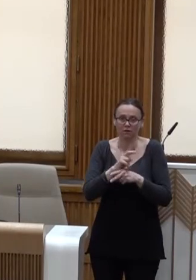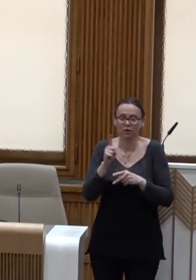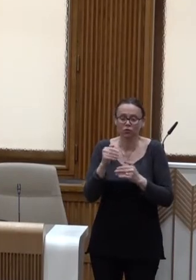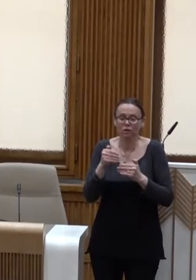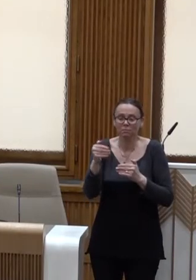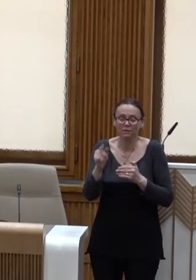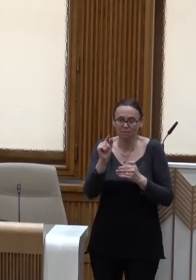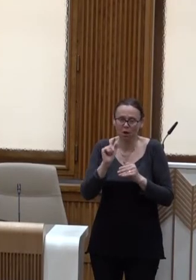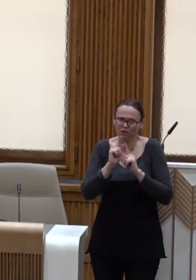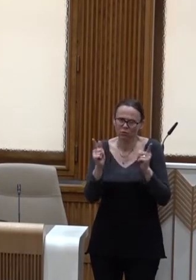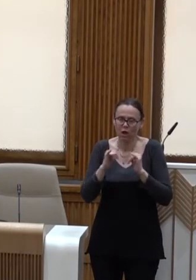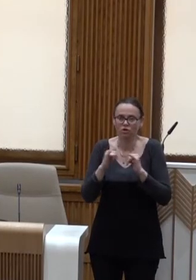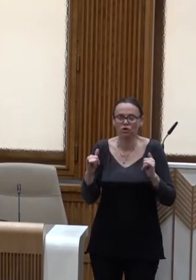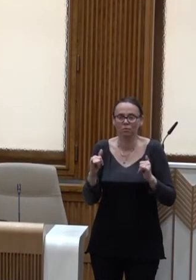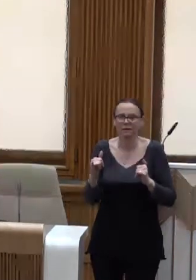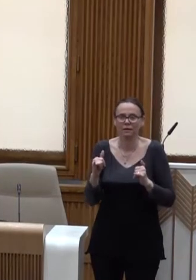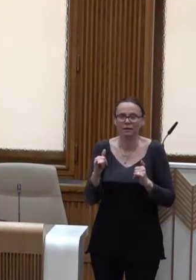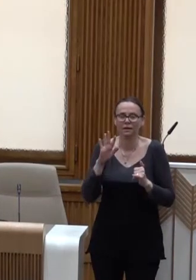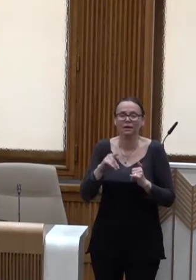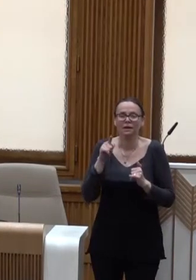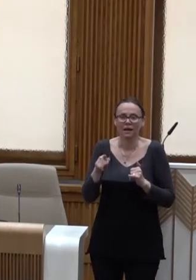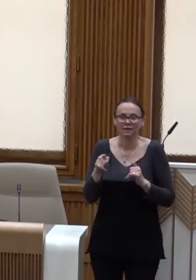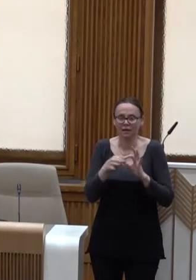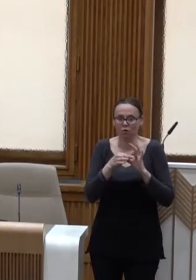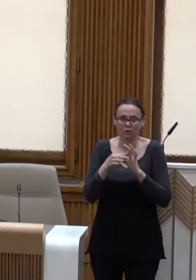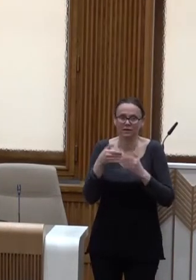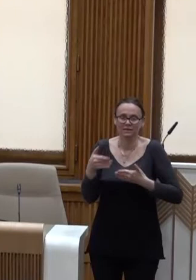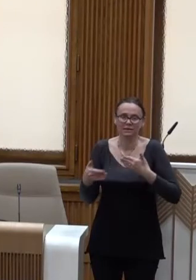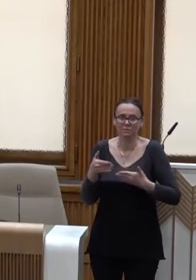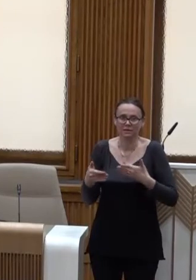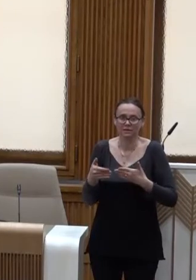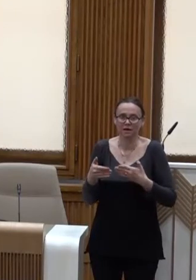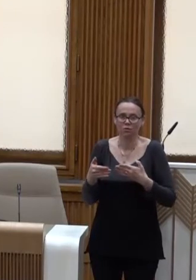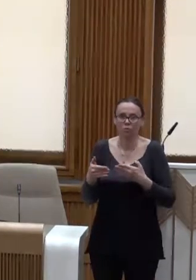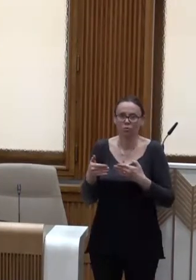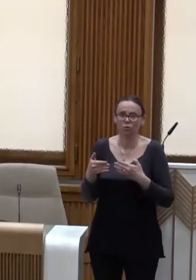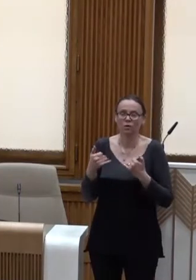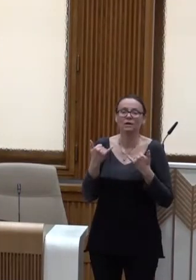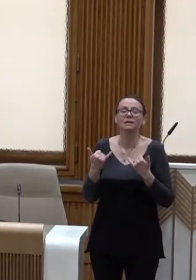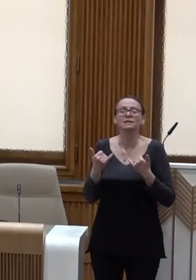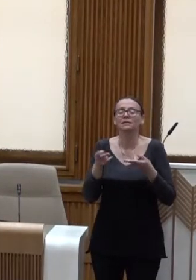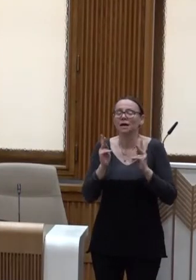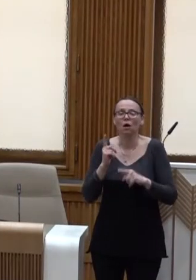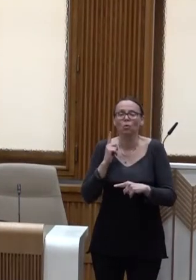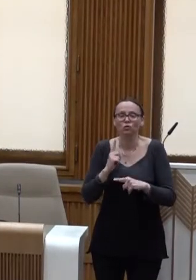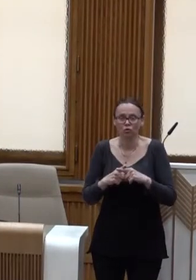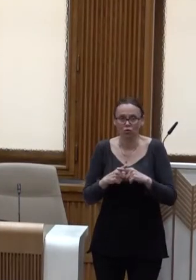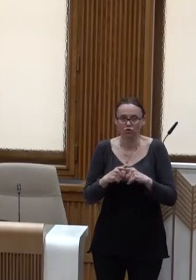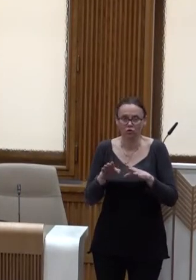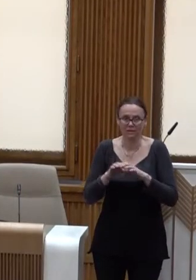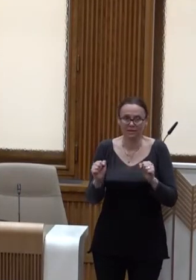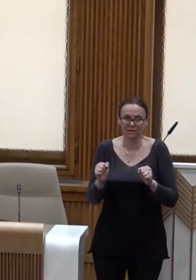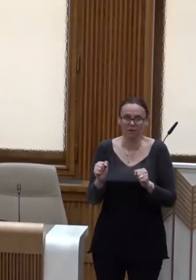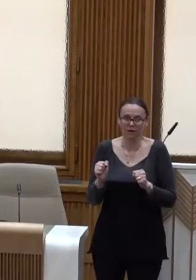v nekoliko drugačni obliki na tem koordinacijskem sestanku. Zdaj, kako točno se izvaja in